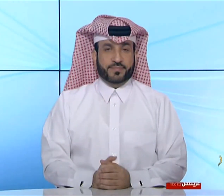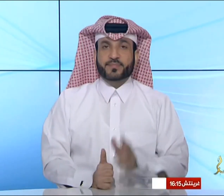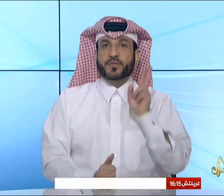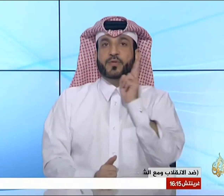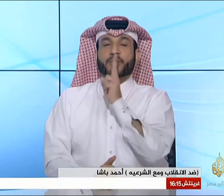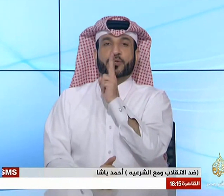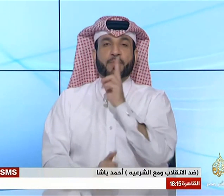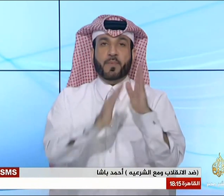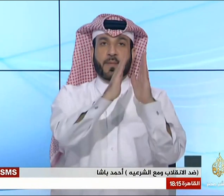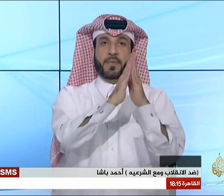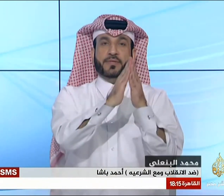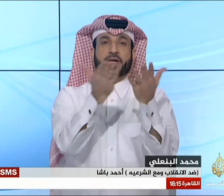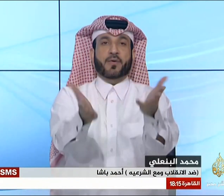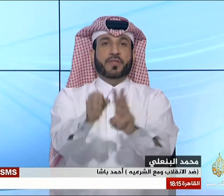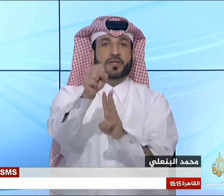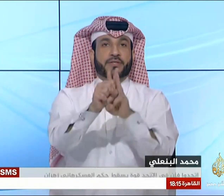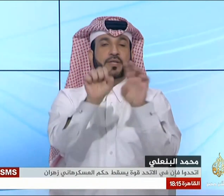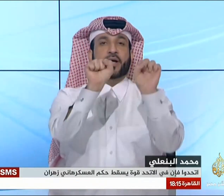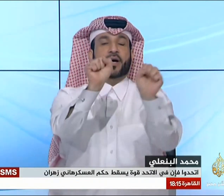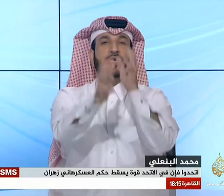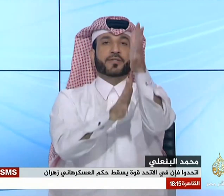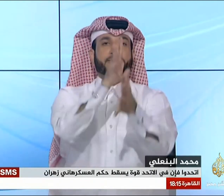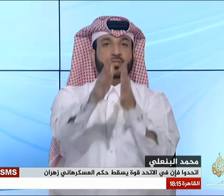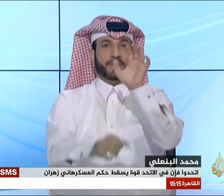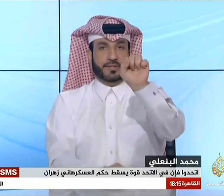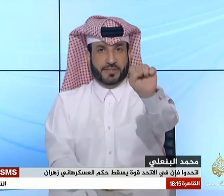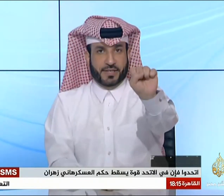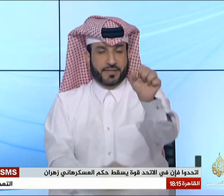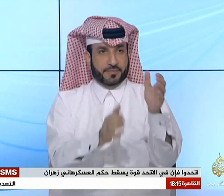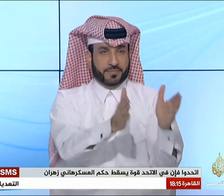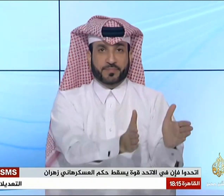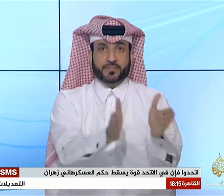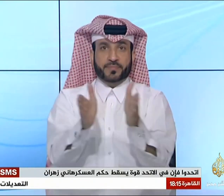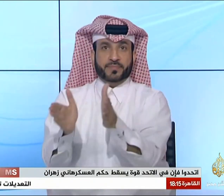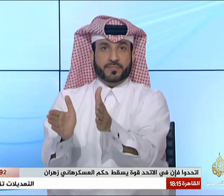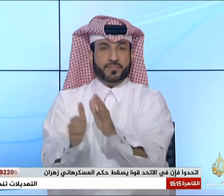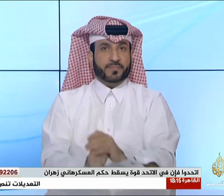اهلا بكم الى النشره الخاصه بلغه الاشاره من الجزيره مباشر مصر